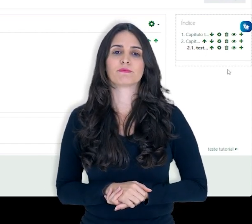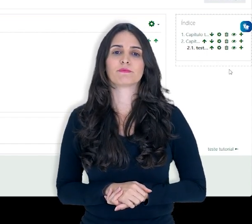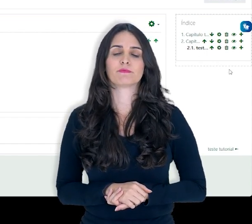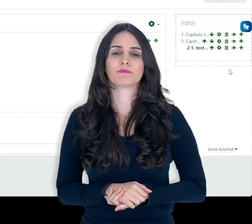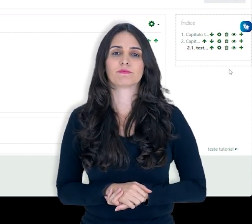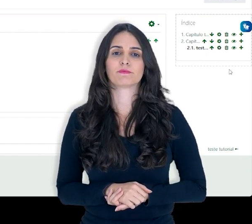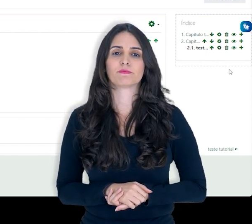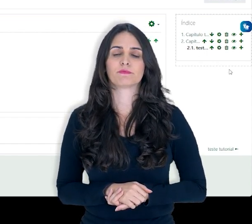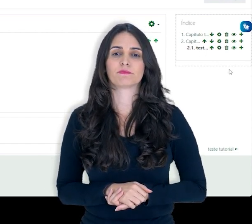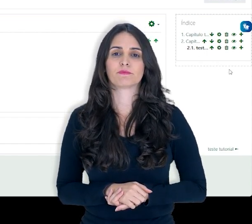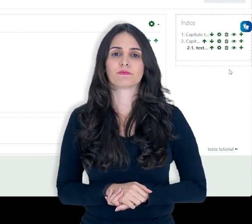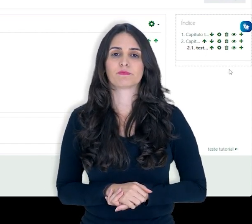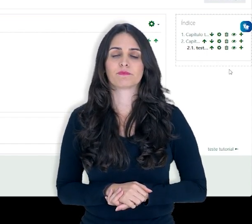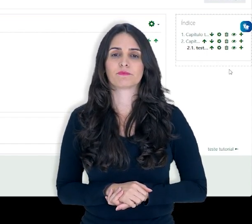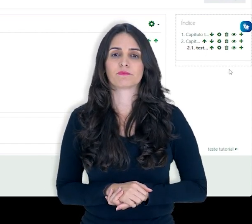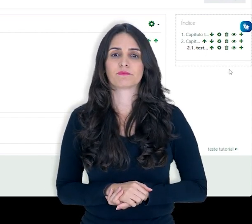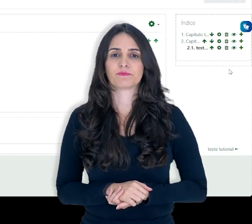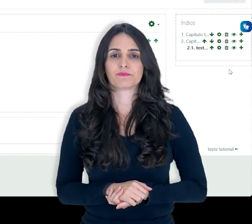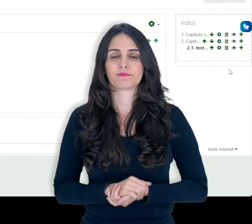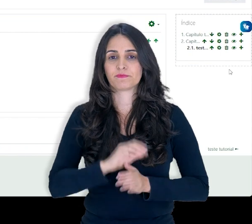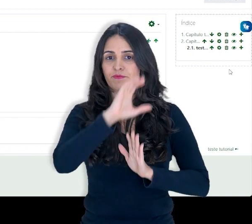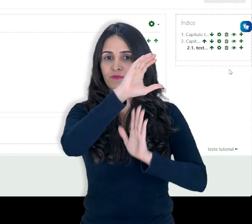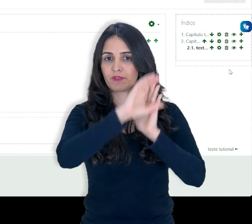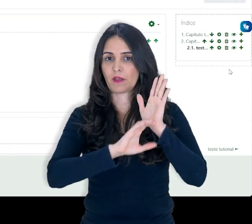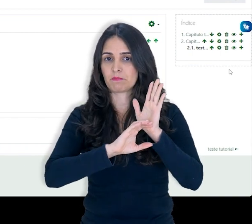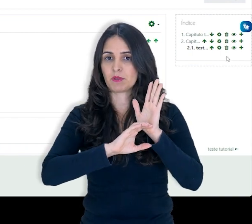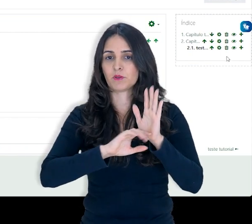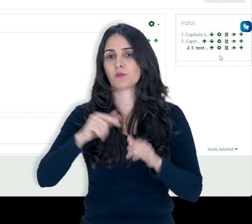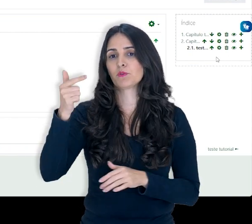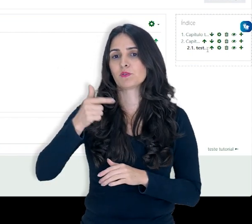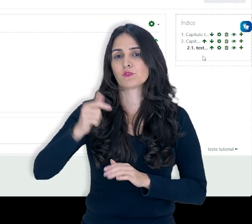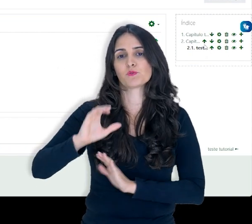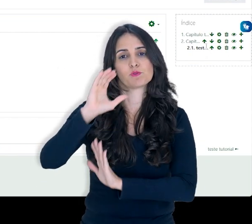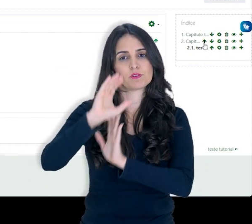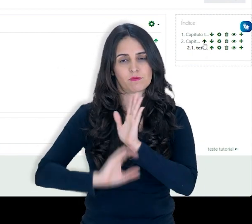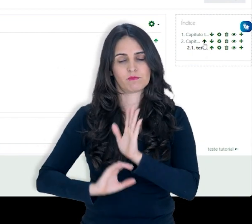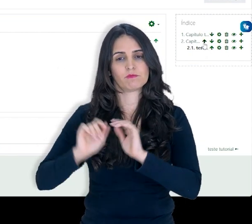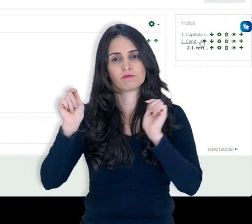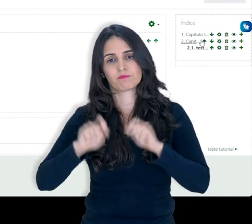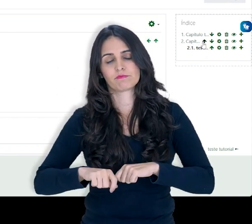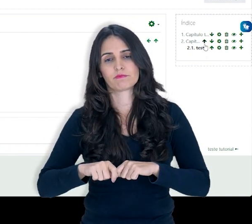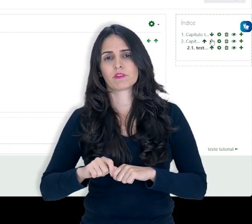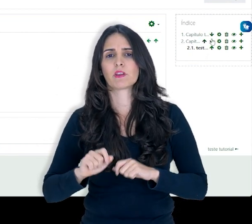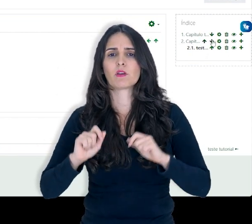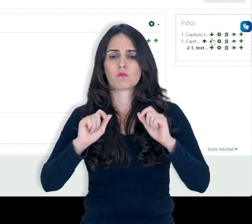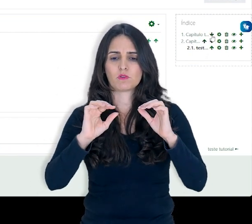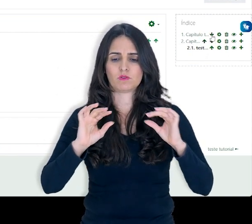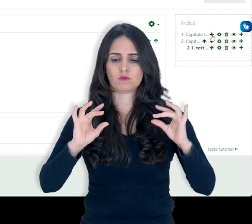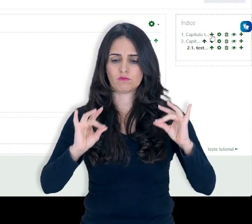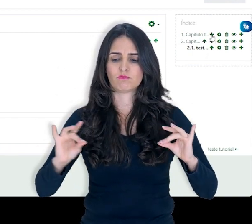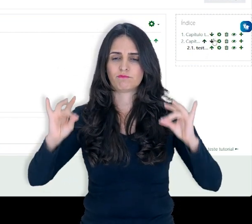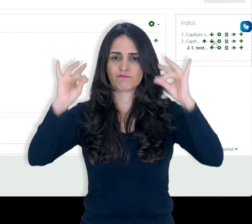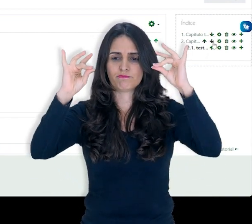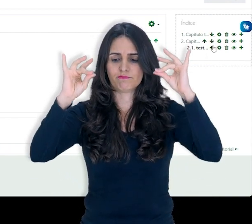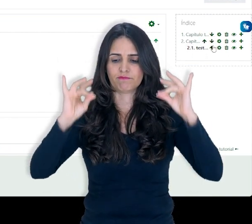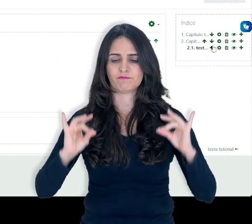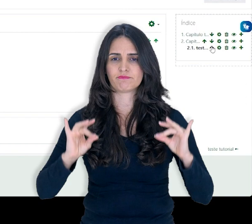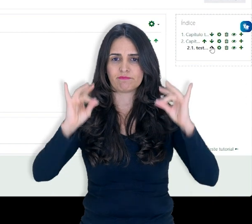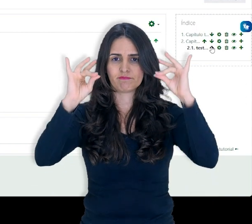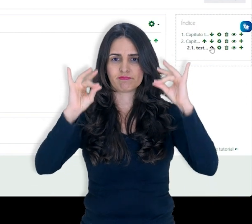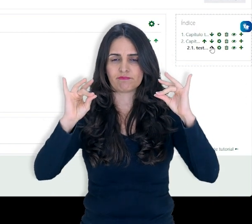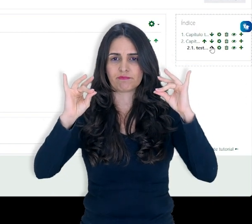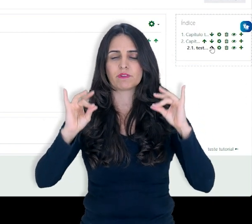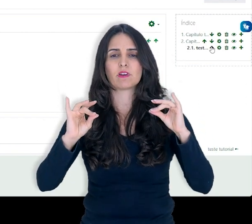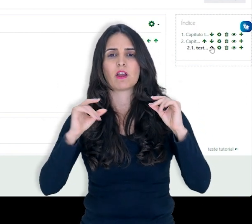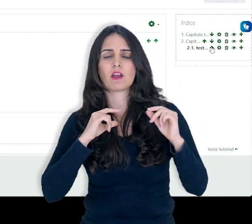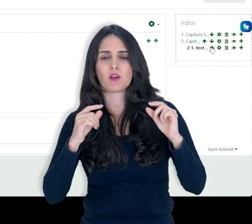meu sub Capítulo e a qualquer momento eu também posso mover se eu quero subir ou descer